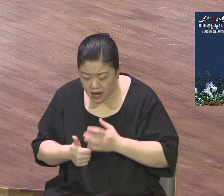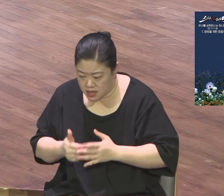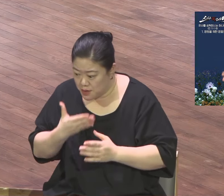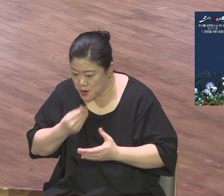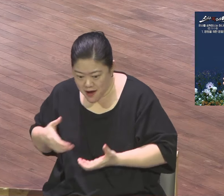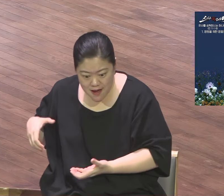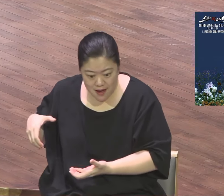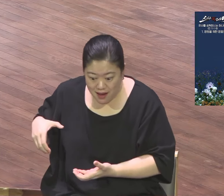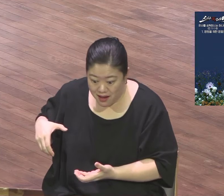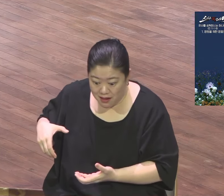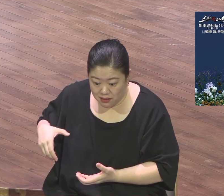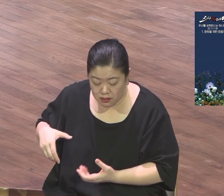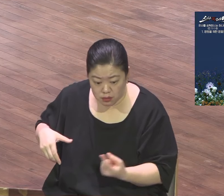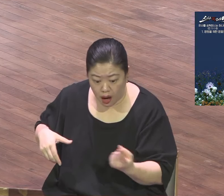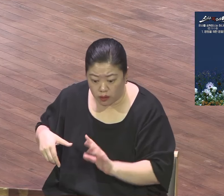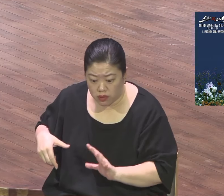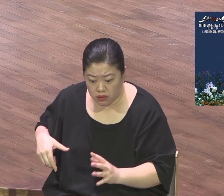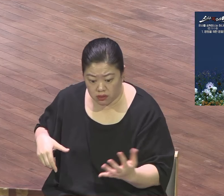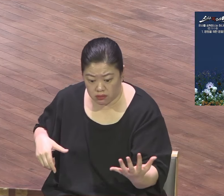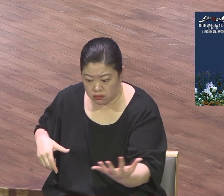하나님은 더 주고 싶은데